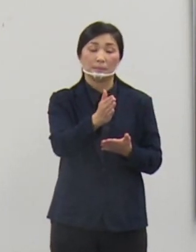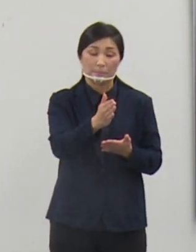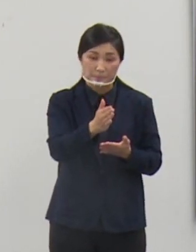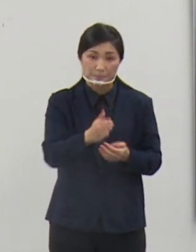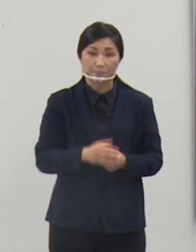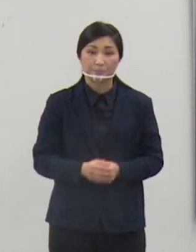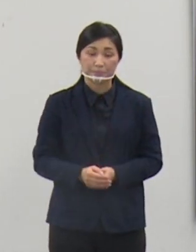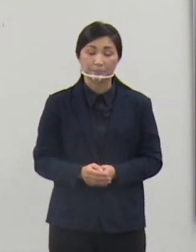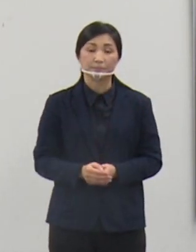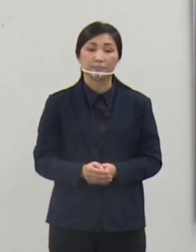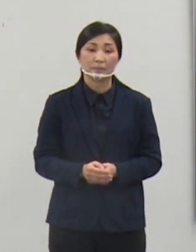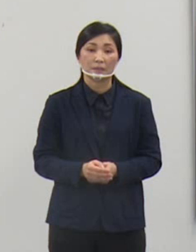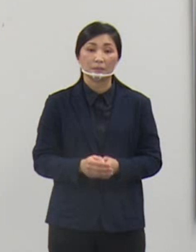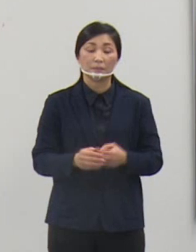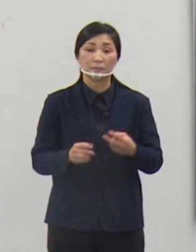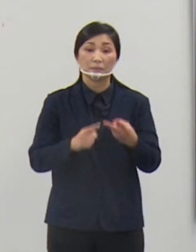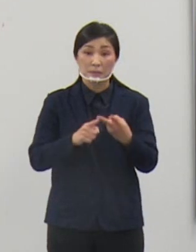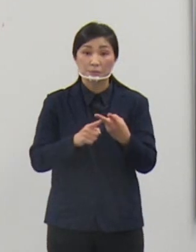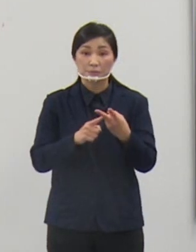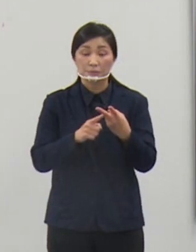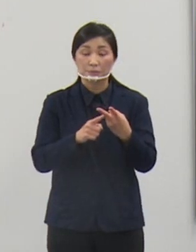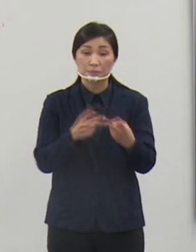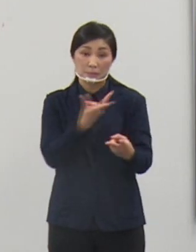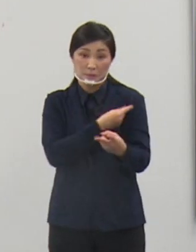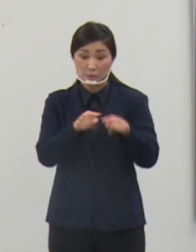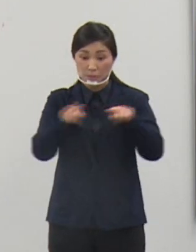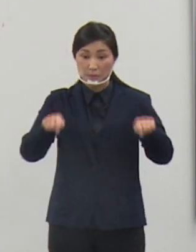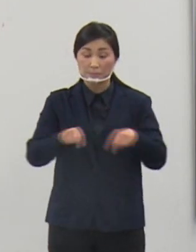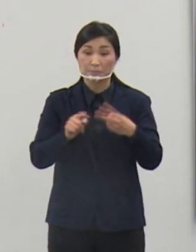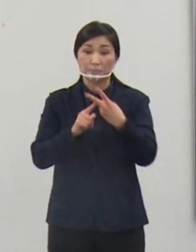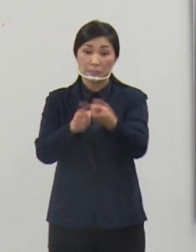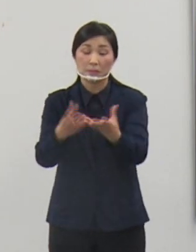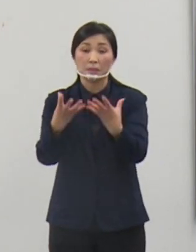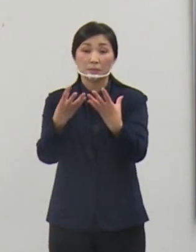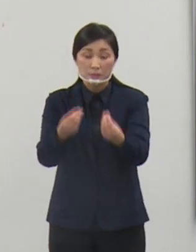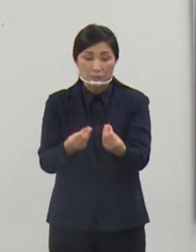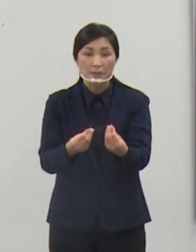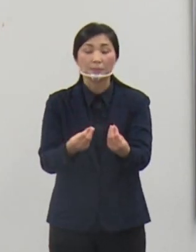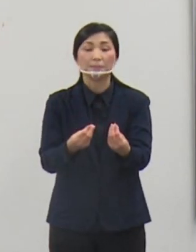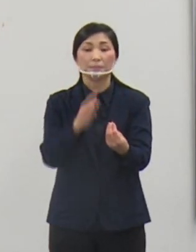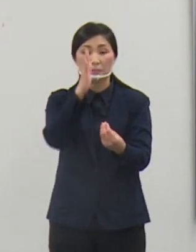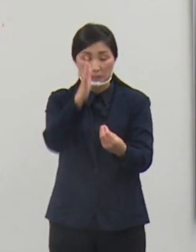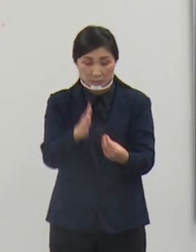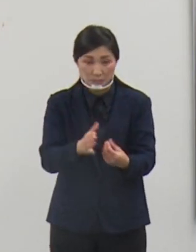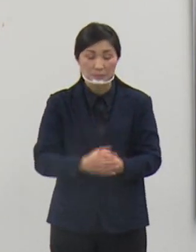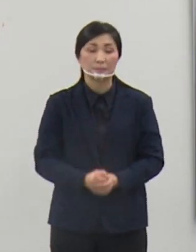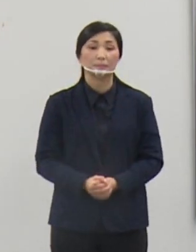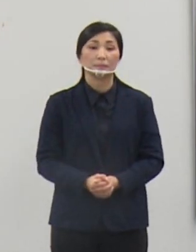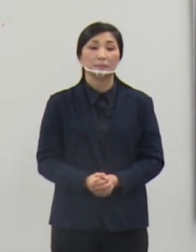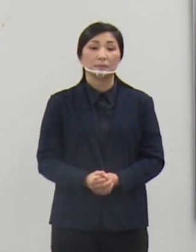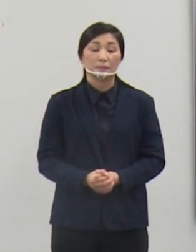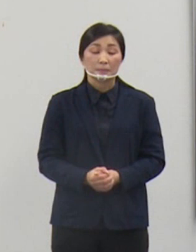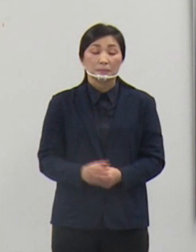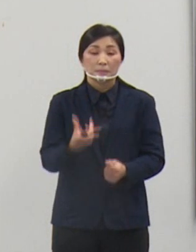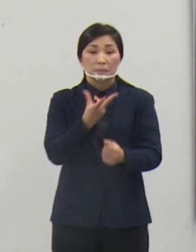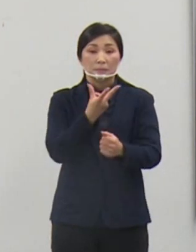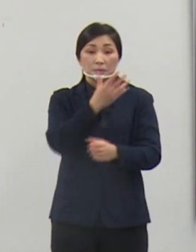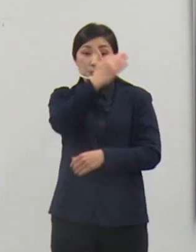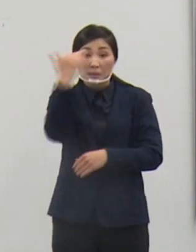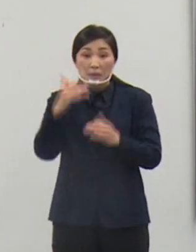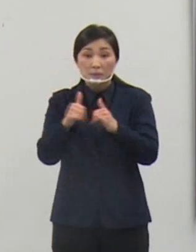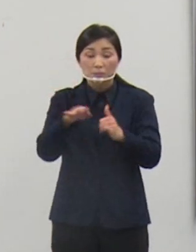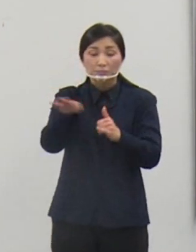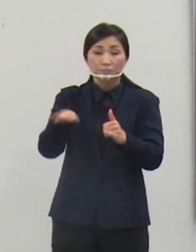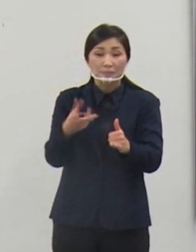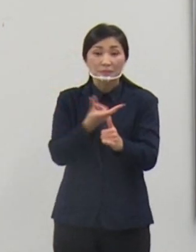に接種券が届きましたら積極的な接種をお願いいたします。また若年層の接種を促進するため、若者が医師に